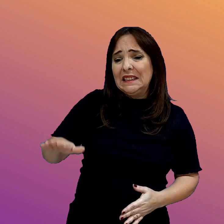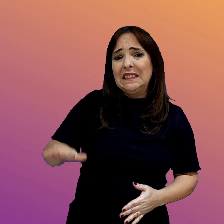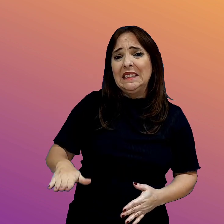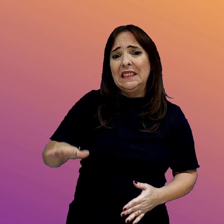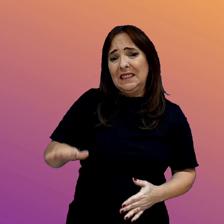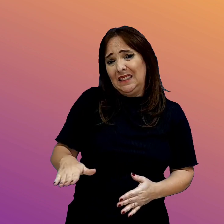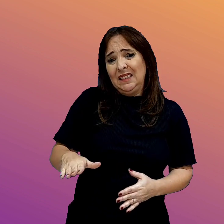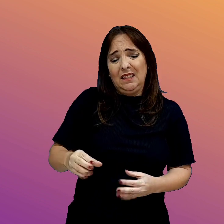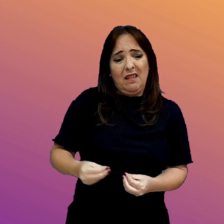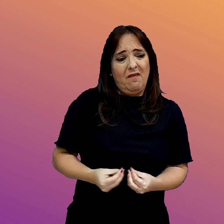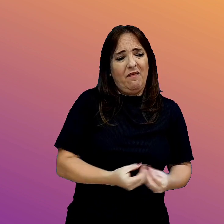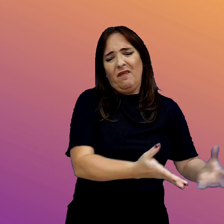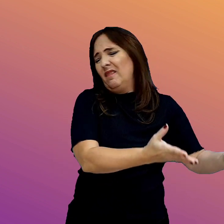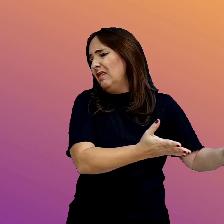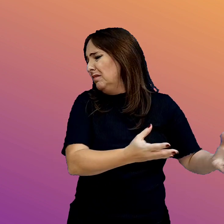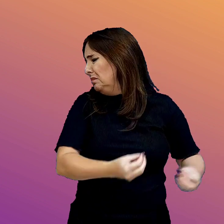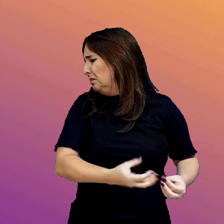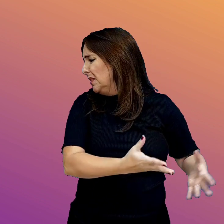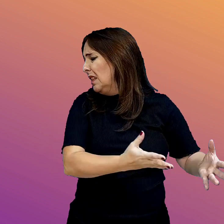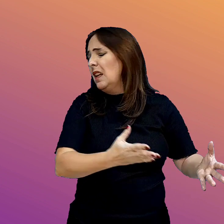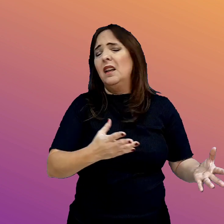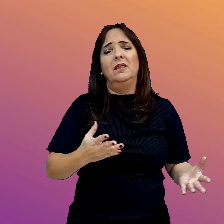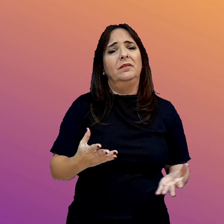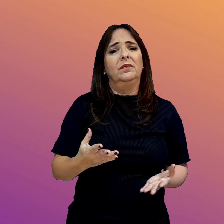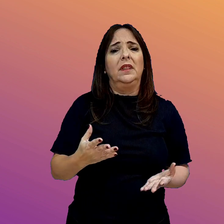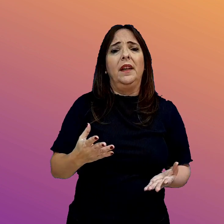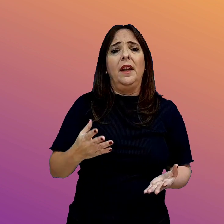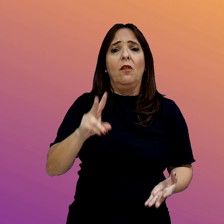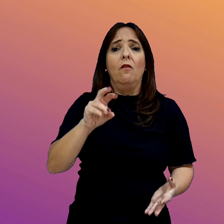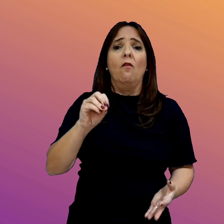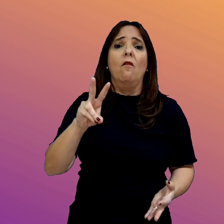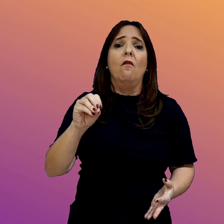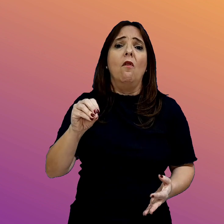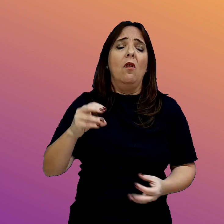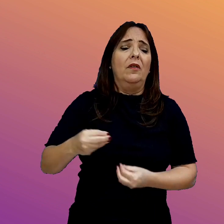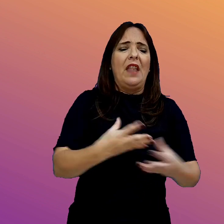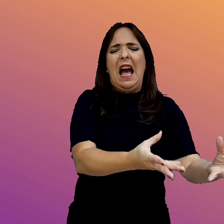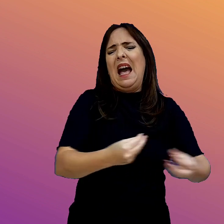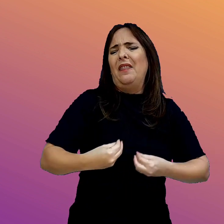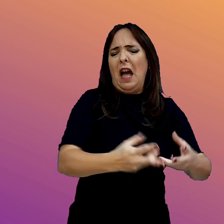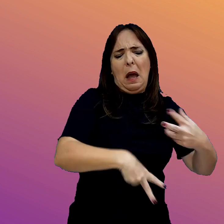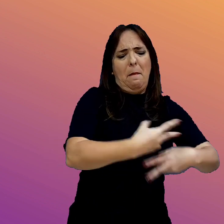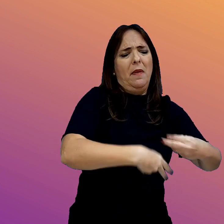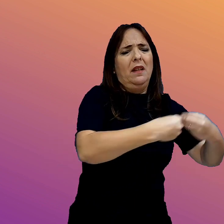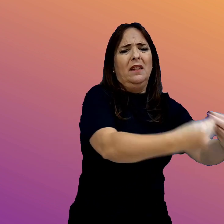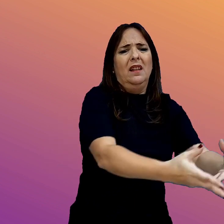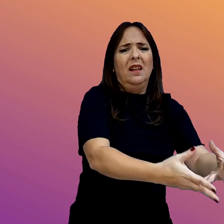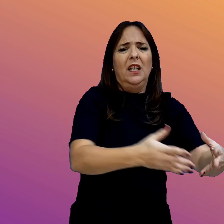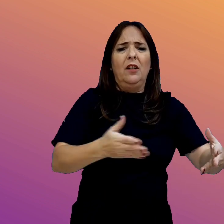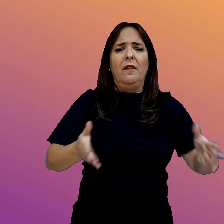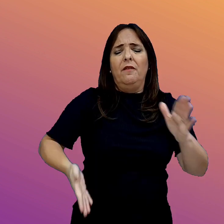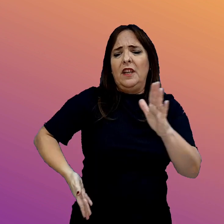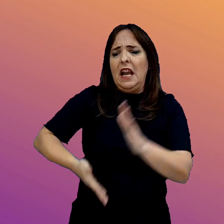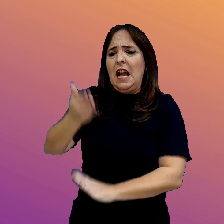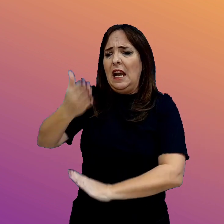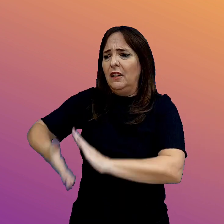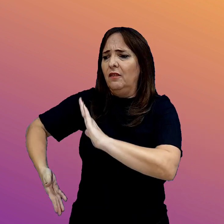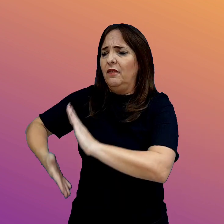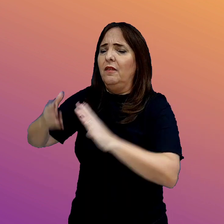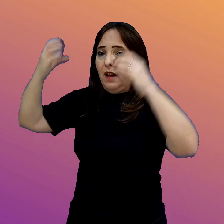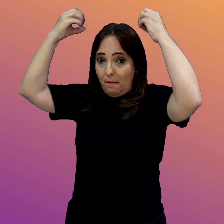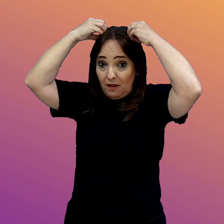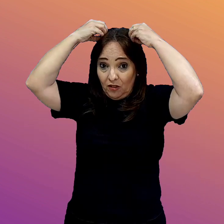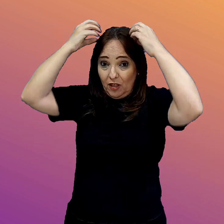não se preocupa, terceiriza a educação, dá tudo que quer, leva para Disney, compra os melhores presentes, achando que eles